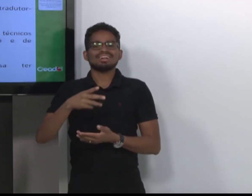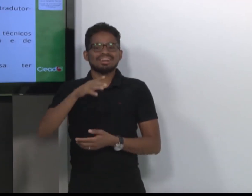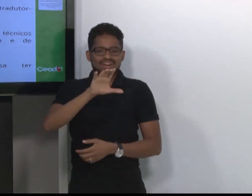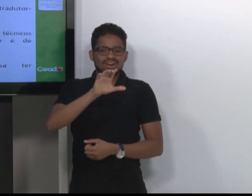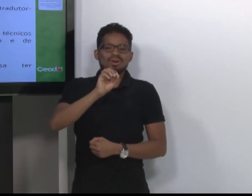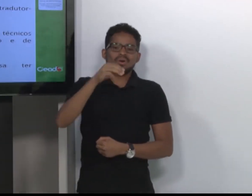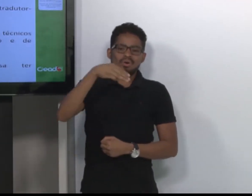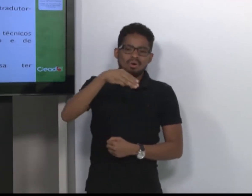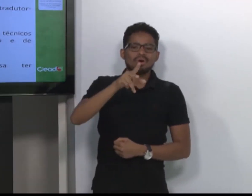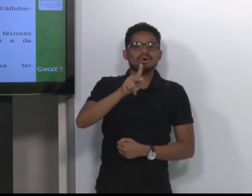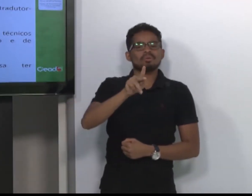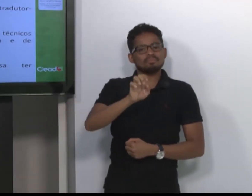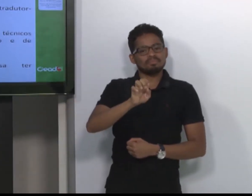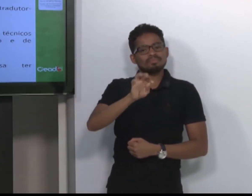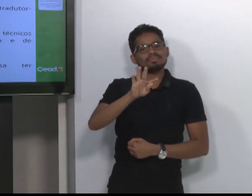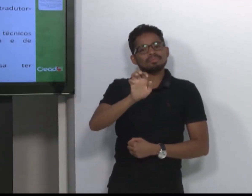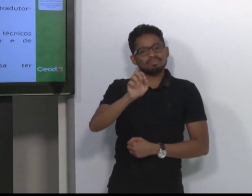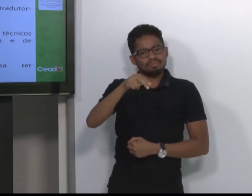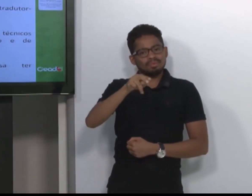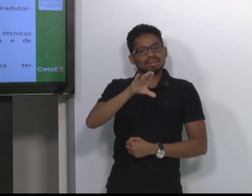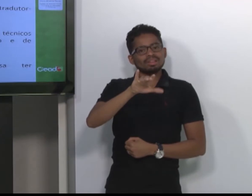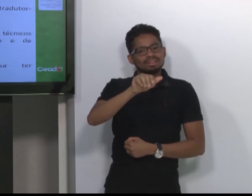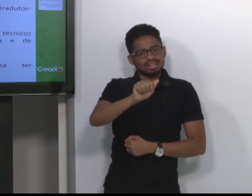Sim, é necessário haver competência